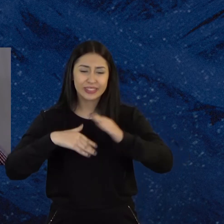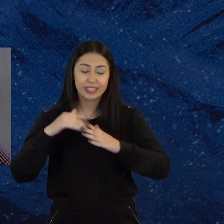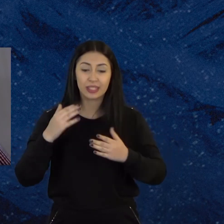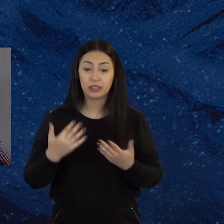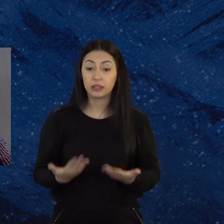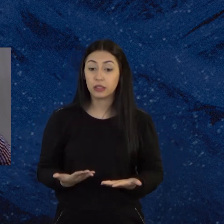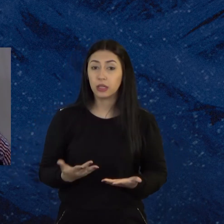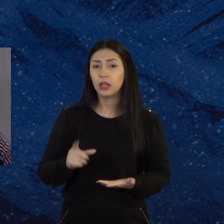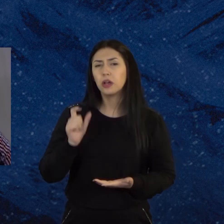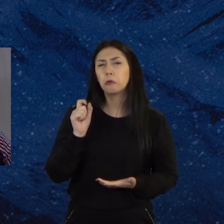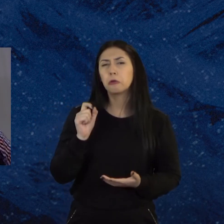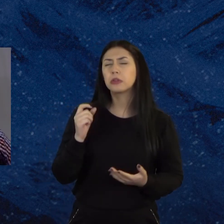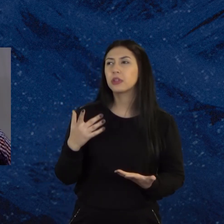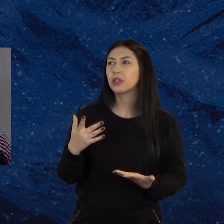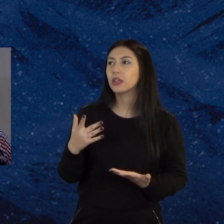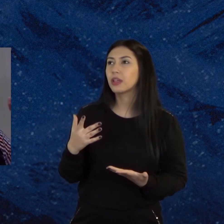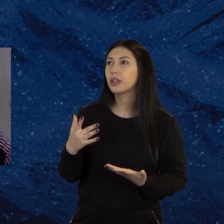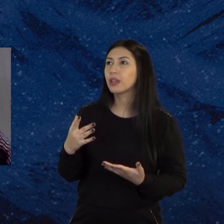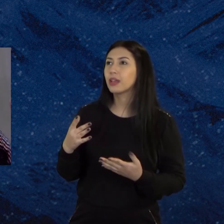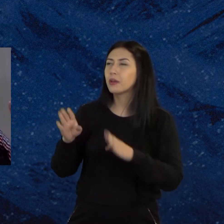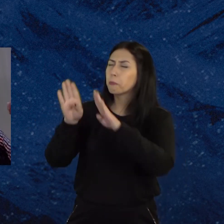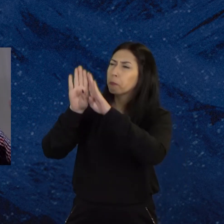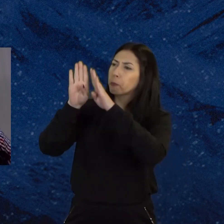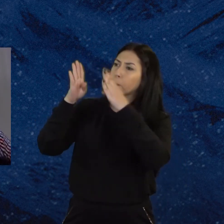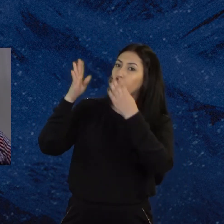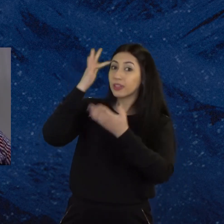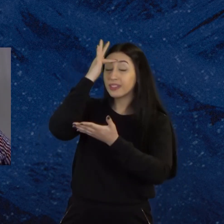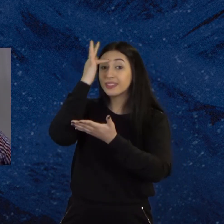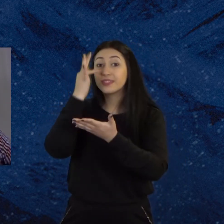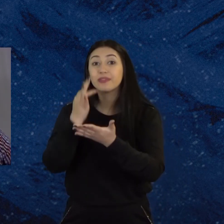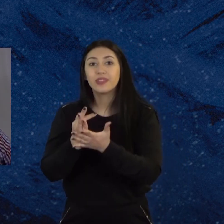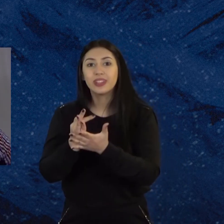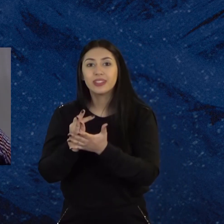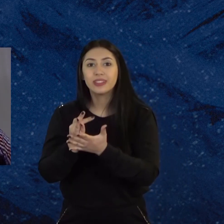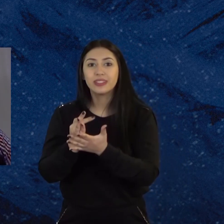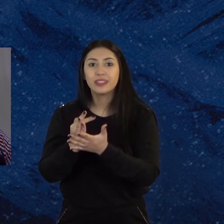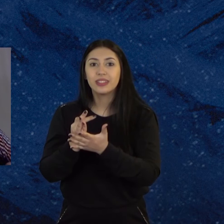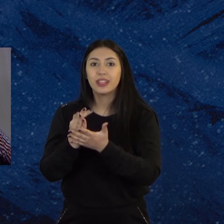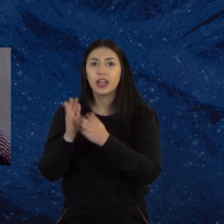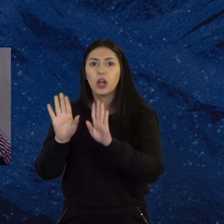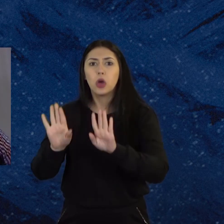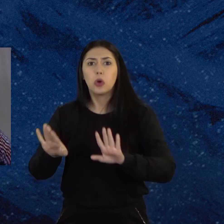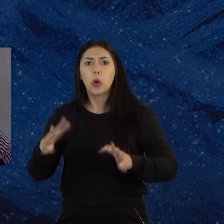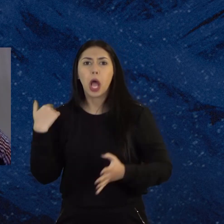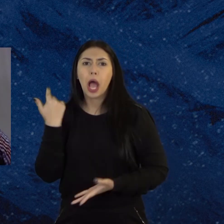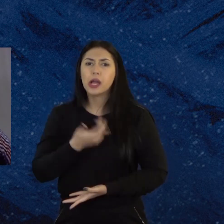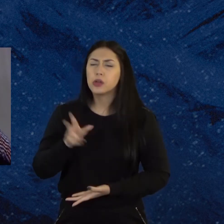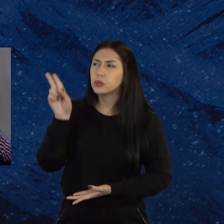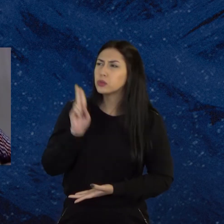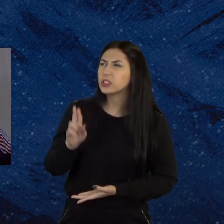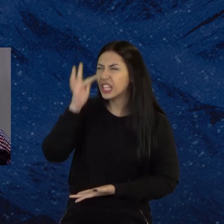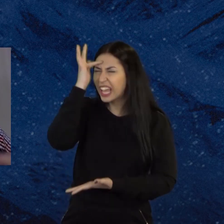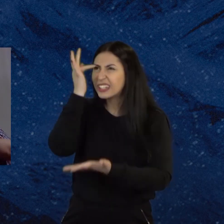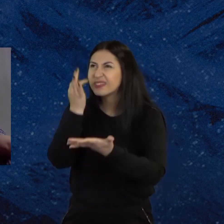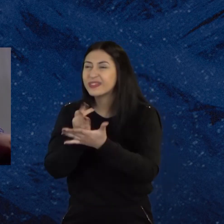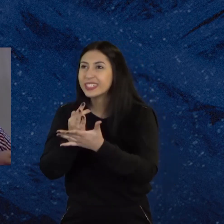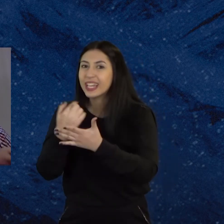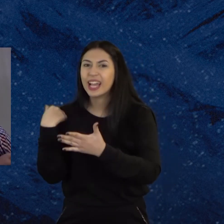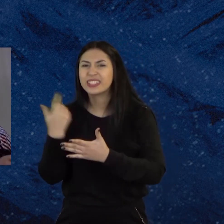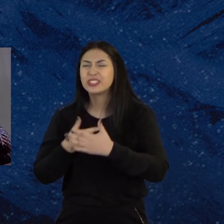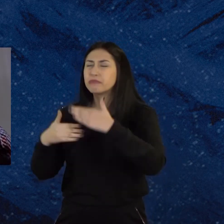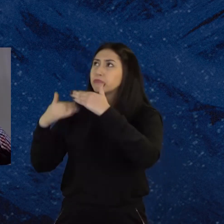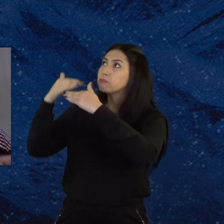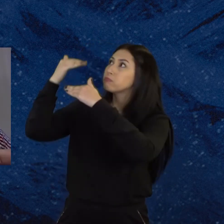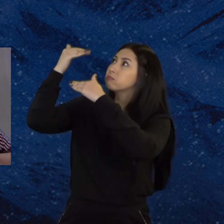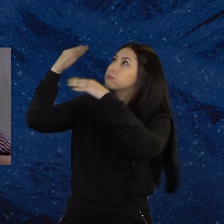a questão do portal da fé. O portal da fé nos leva para essa dimensão, a dimensão da realidade de